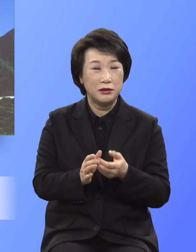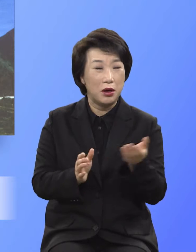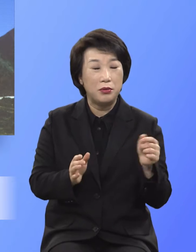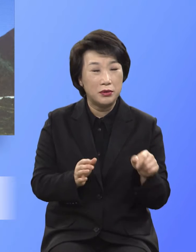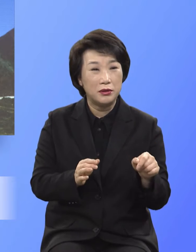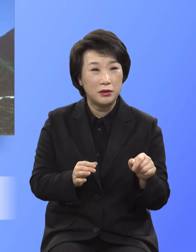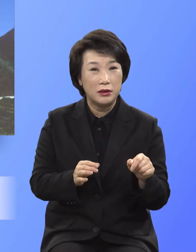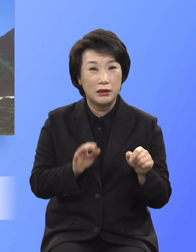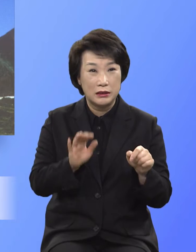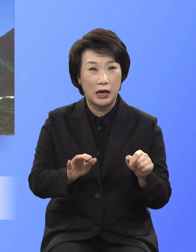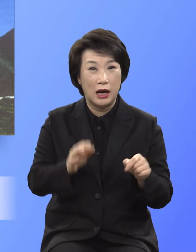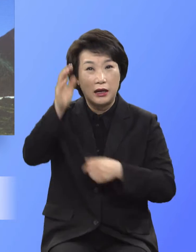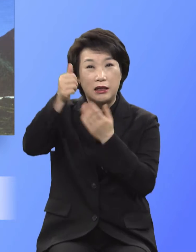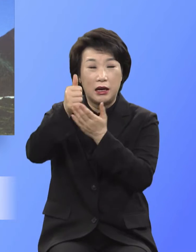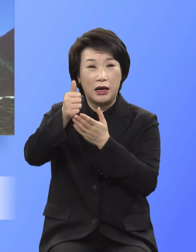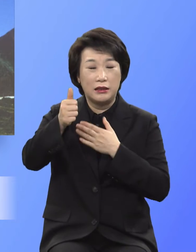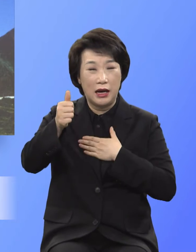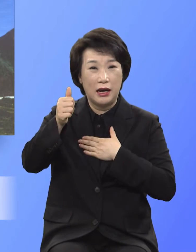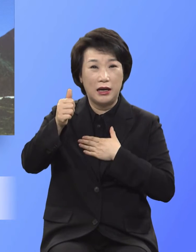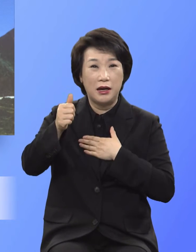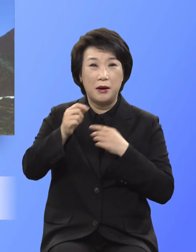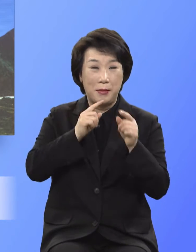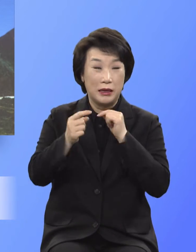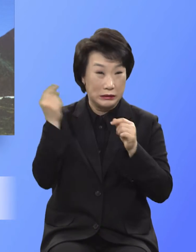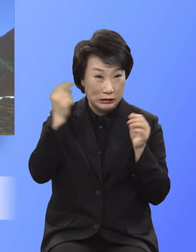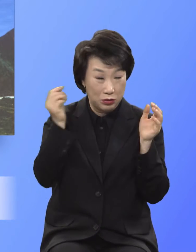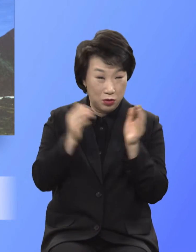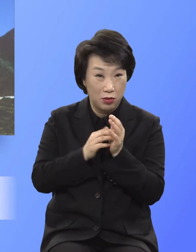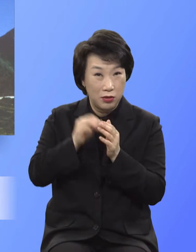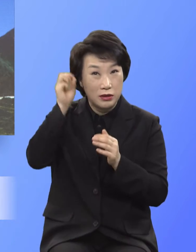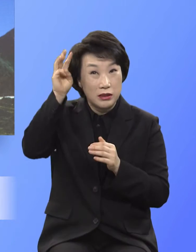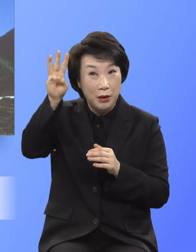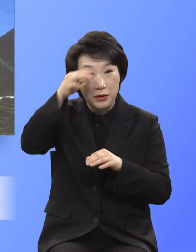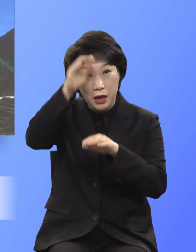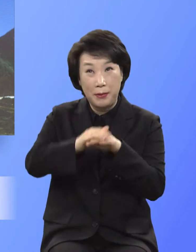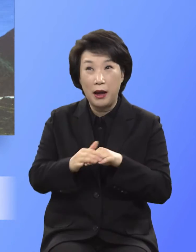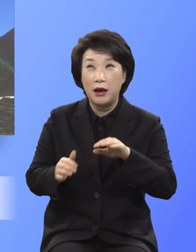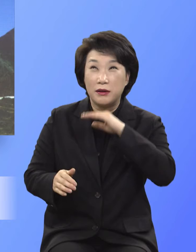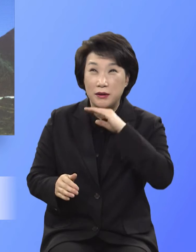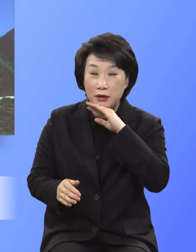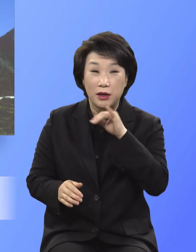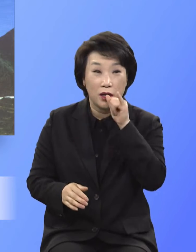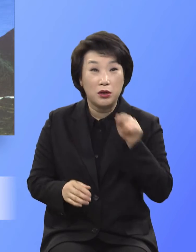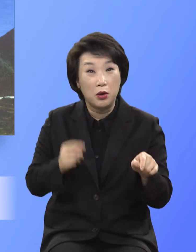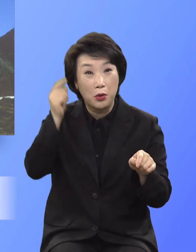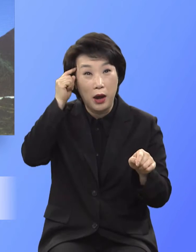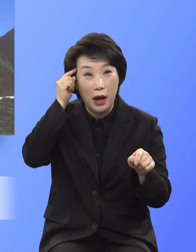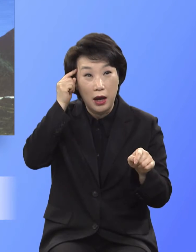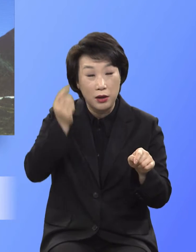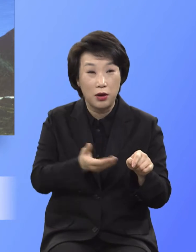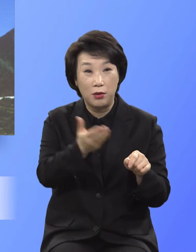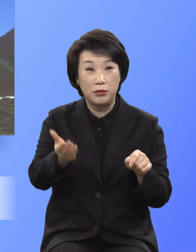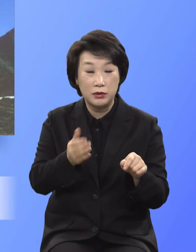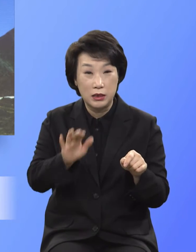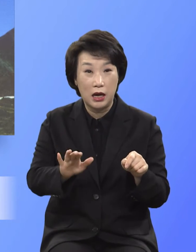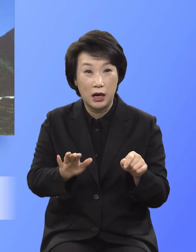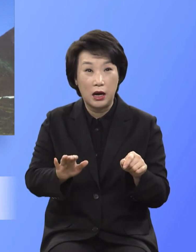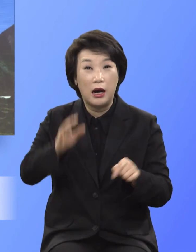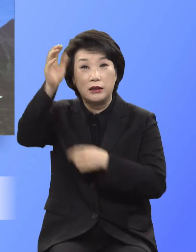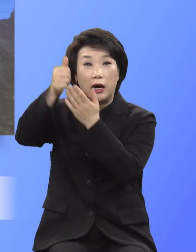하나님과 나와 사이에 끼어있는 죄도 마귀 역사도 없다고 하는